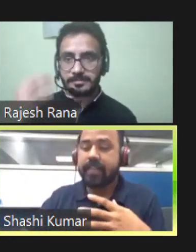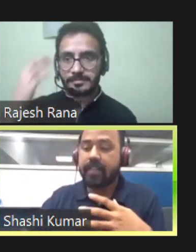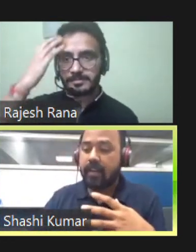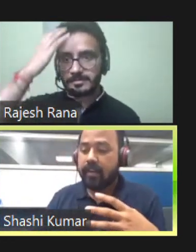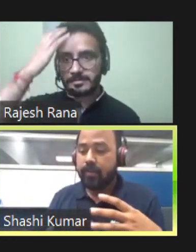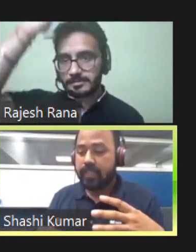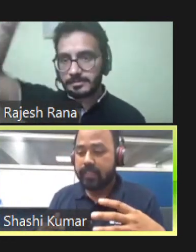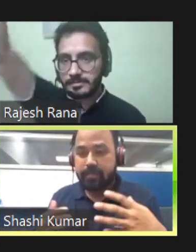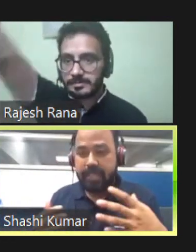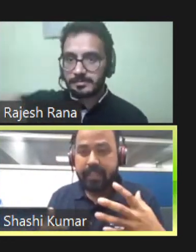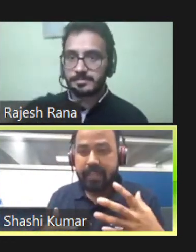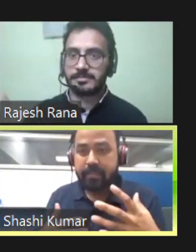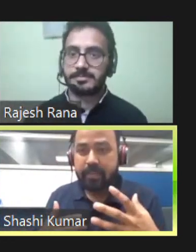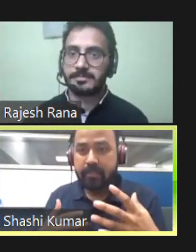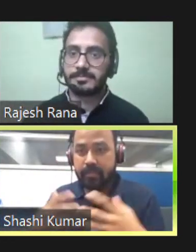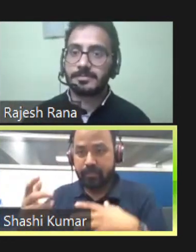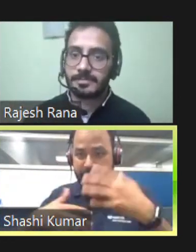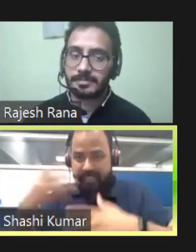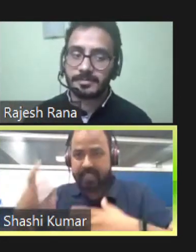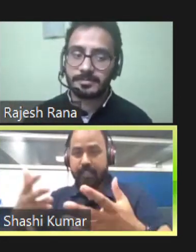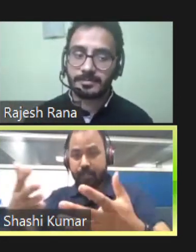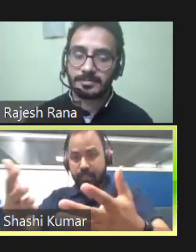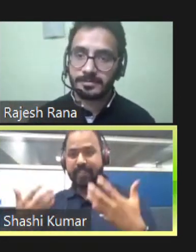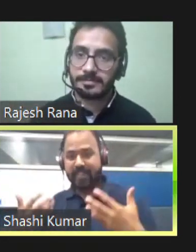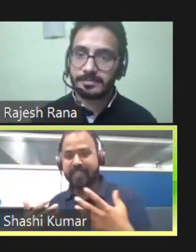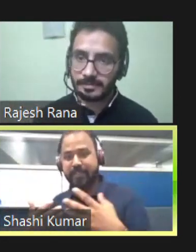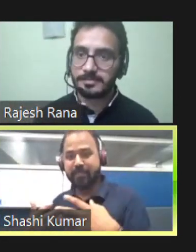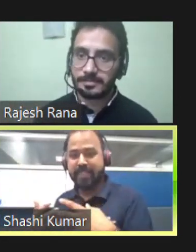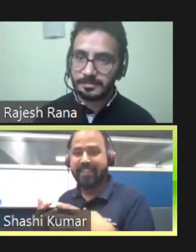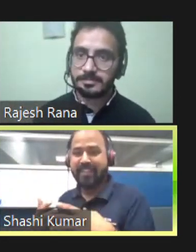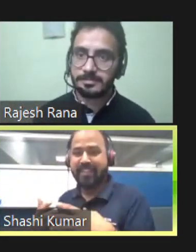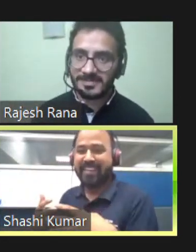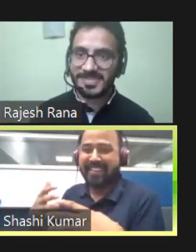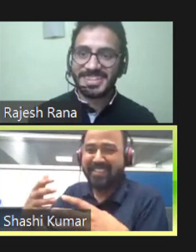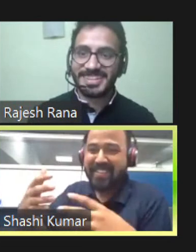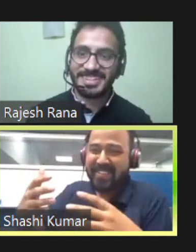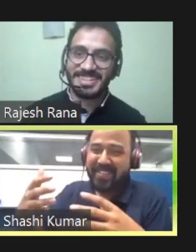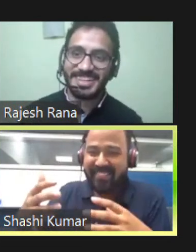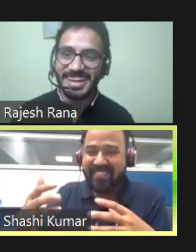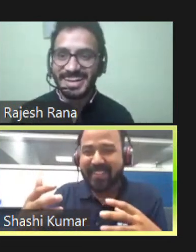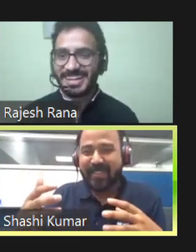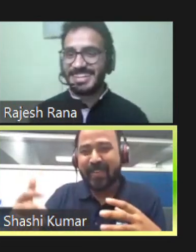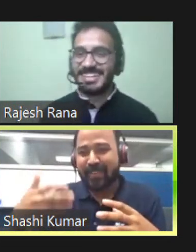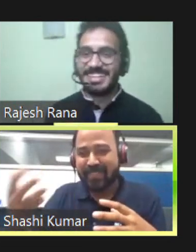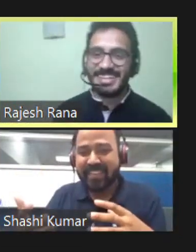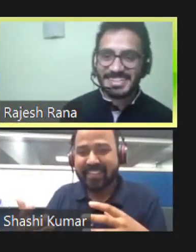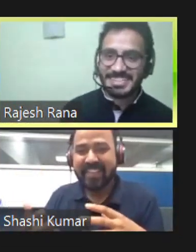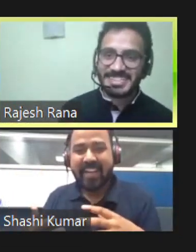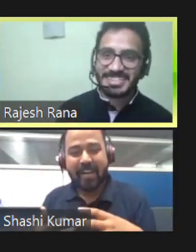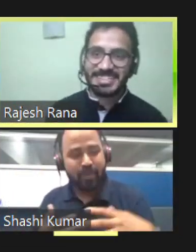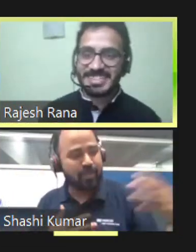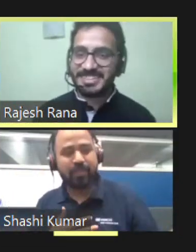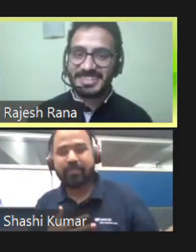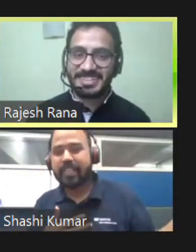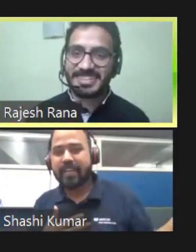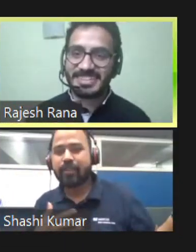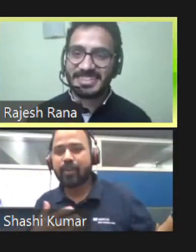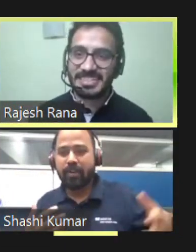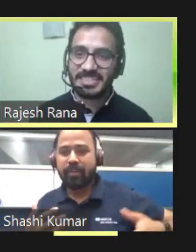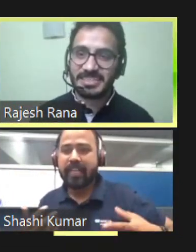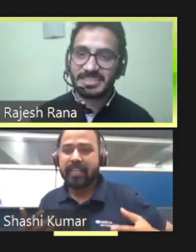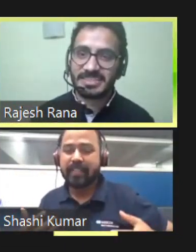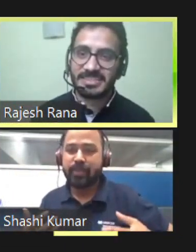राइट। उनके साथ बैठ के आप प्रैक्टिस कर सकते हो, जैसे राजेश और वी डू लॉट ऑफ प्रैक्टिस, एंड आल्सो वी